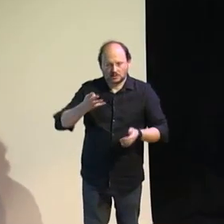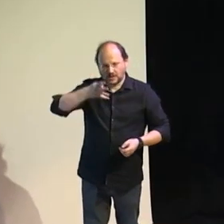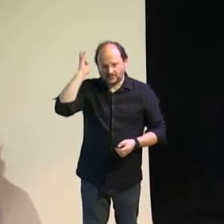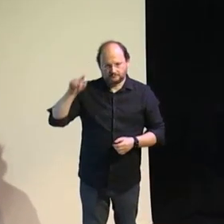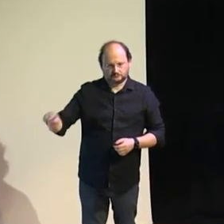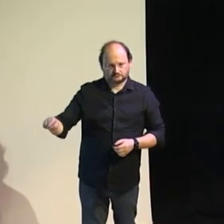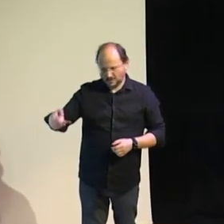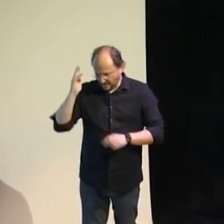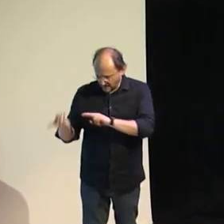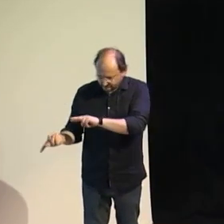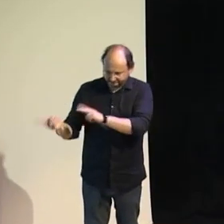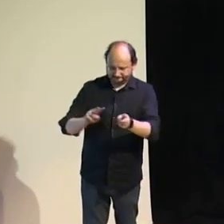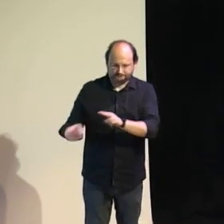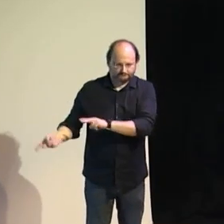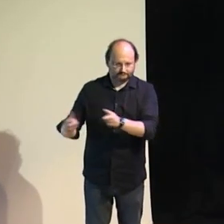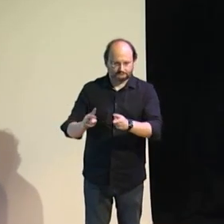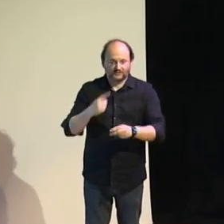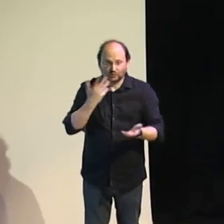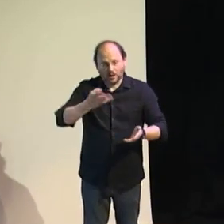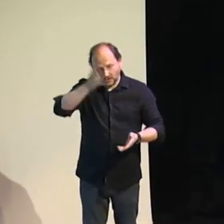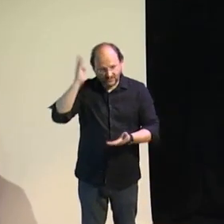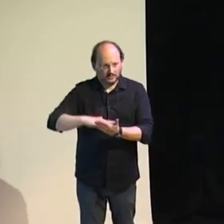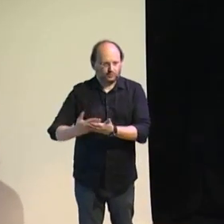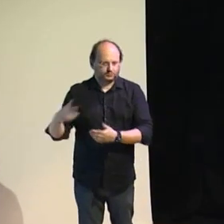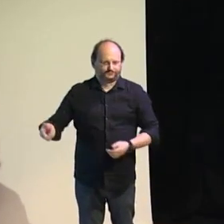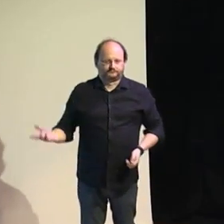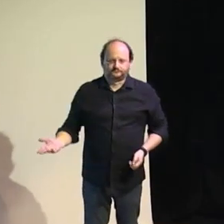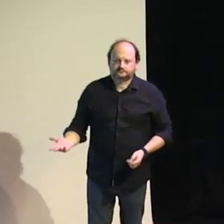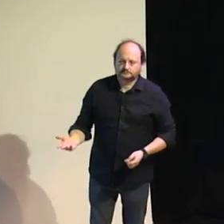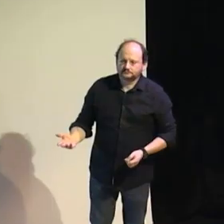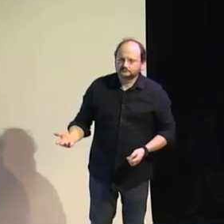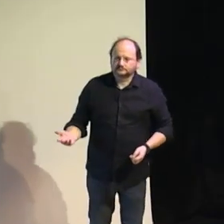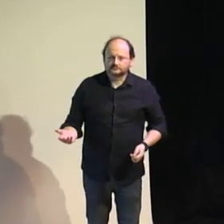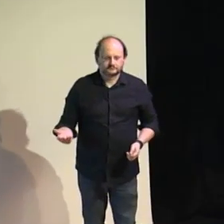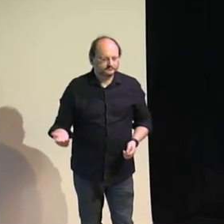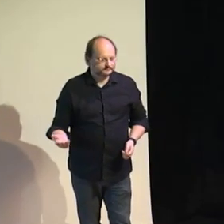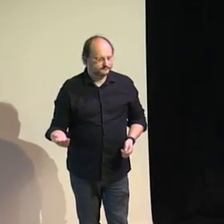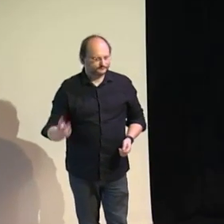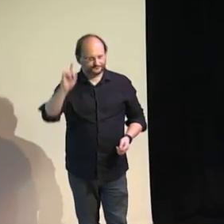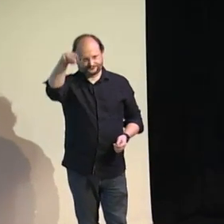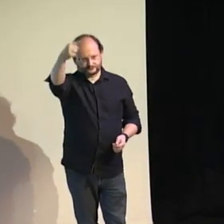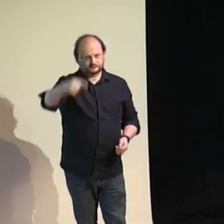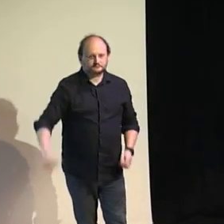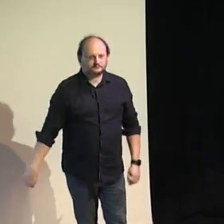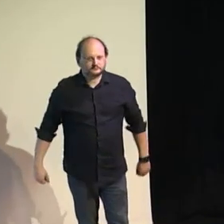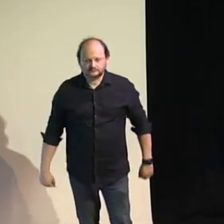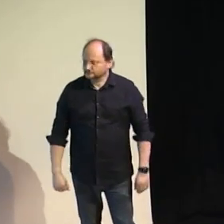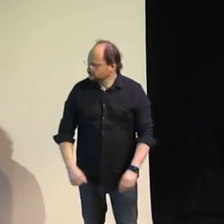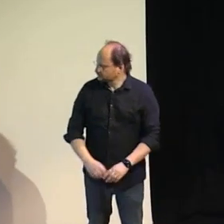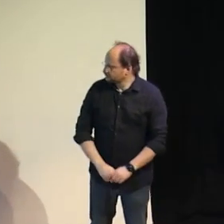Les moines ont vraiment développé leurs signes au travers de références latines. D'accord ? C'était pour traduire vraiment les